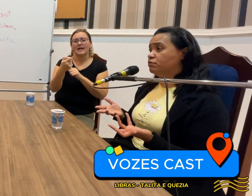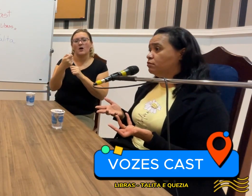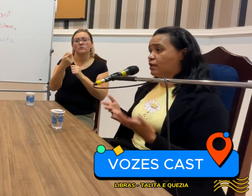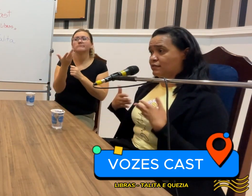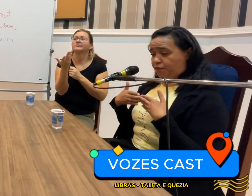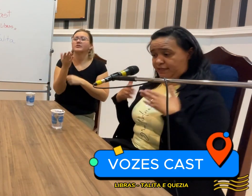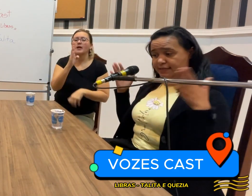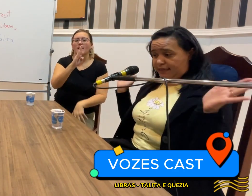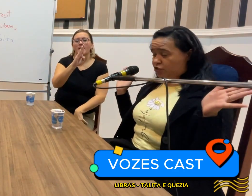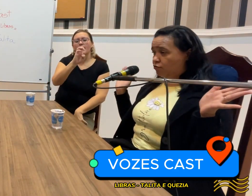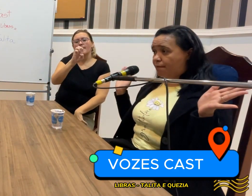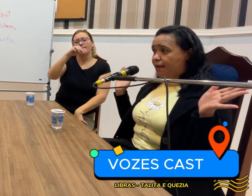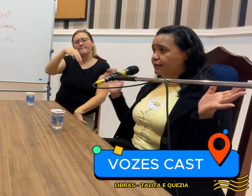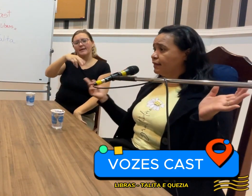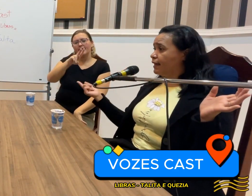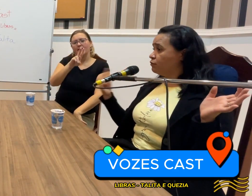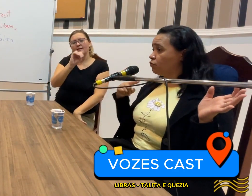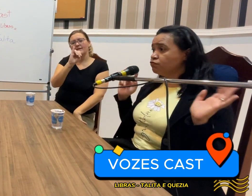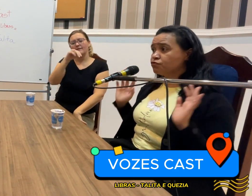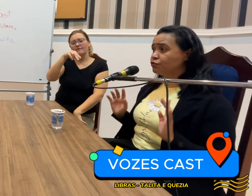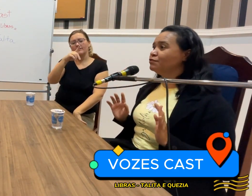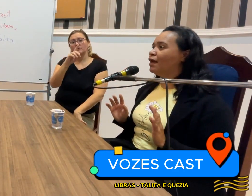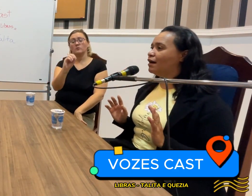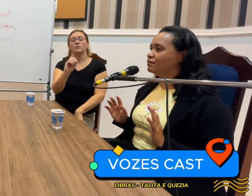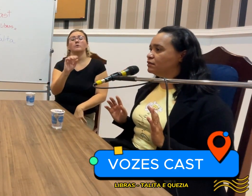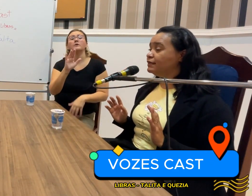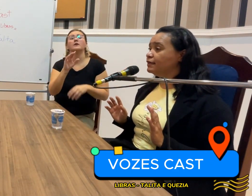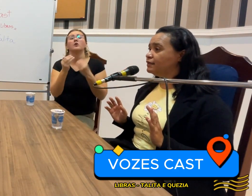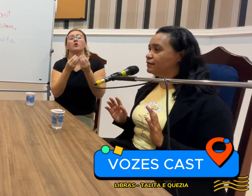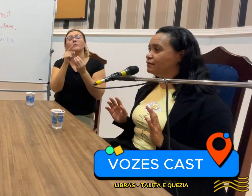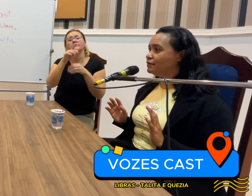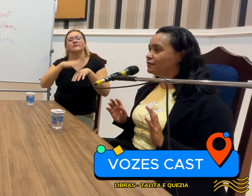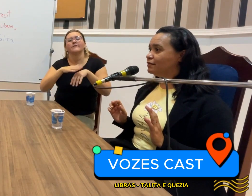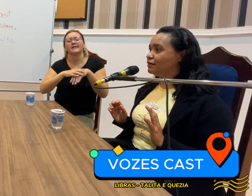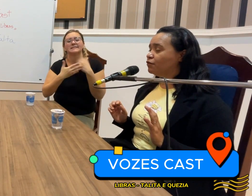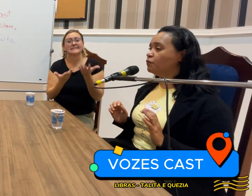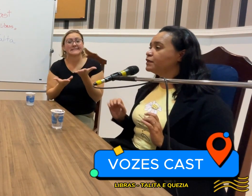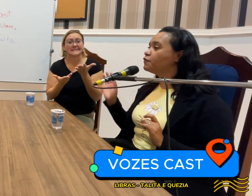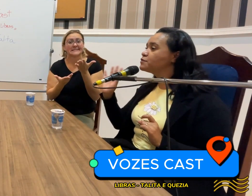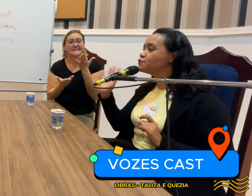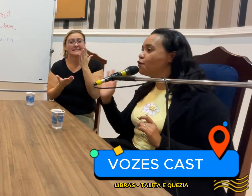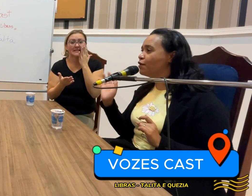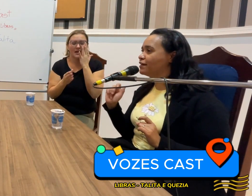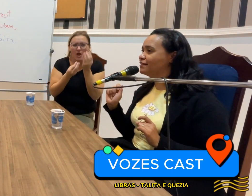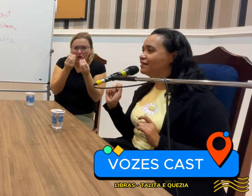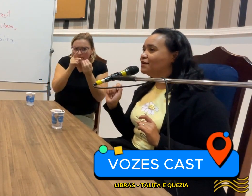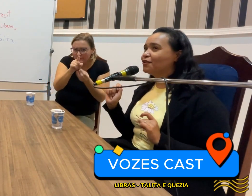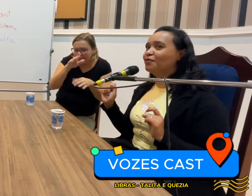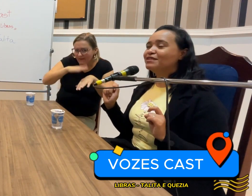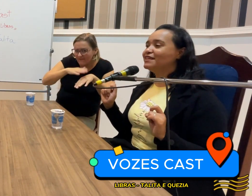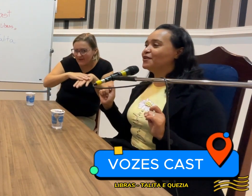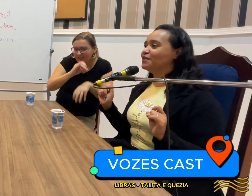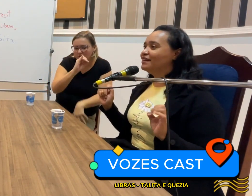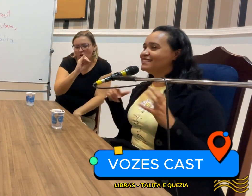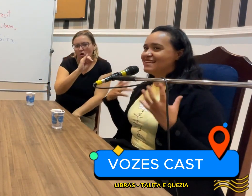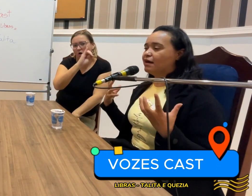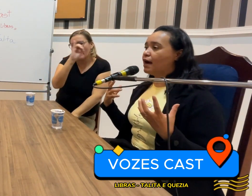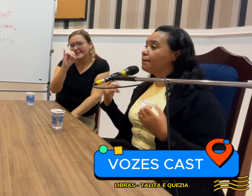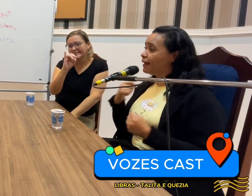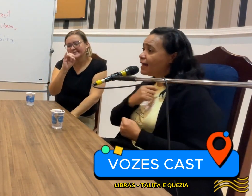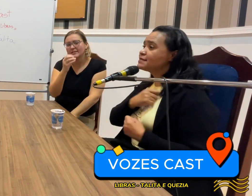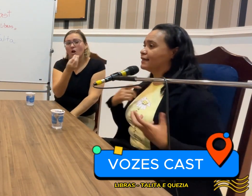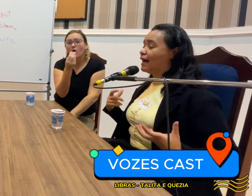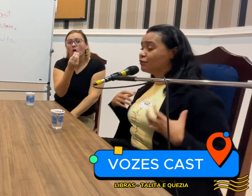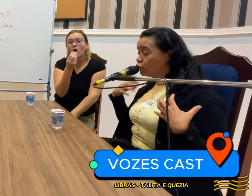de repente, as portas da igreja estão abertas, entrou um surdo lá. E aí? Sim. como que eu faço oi? Como que eu,